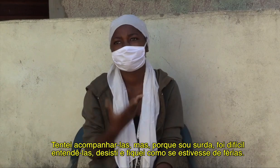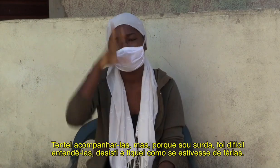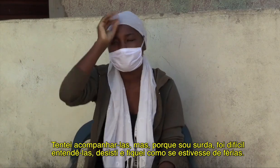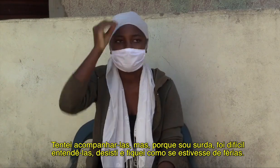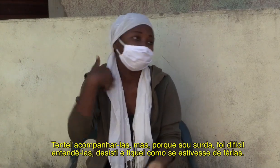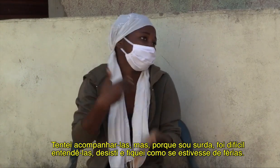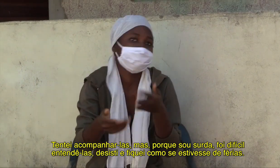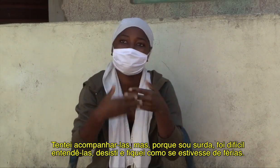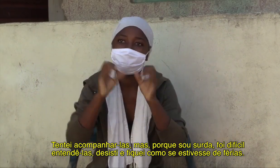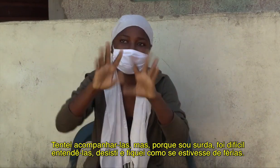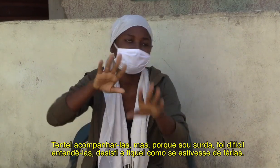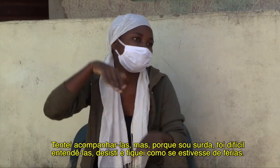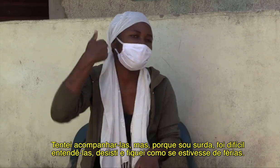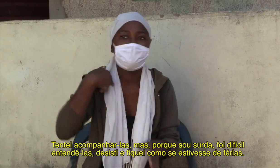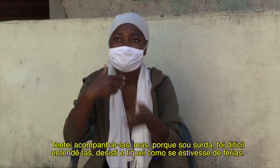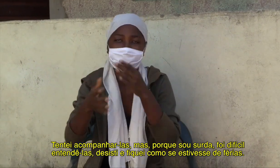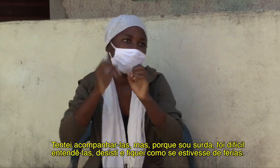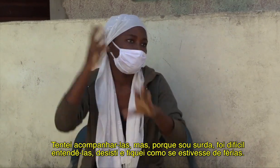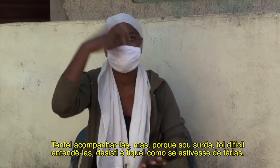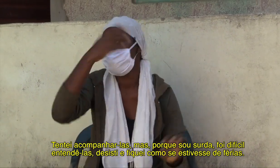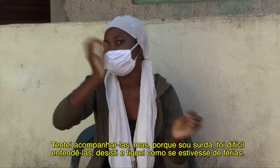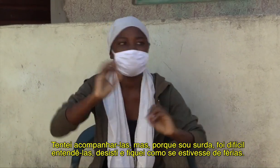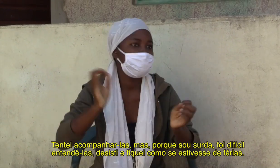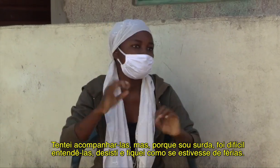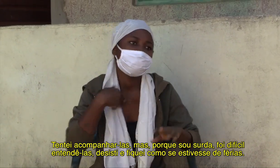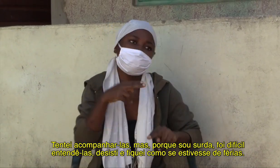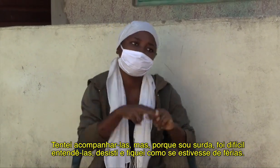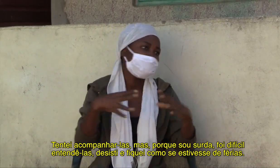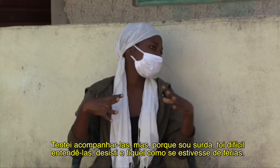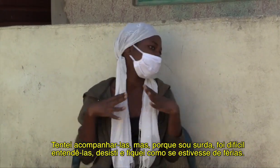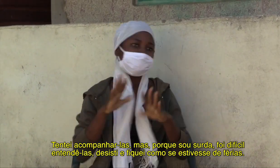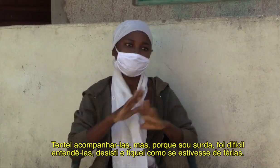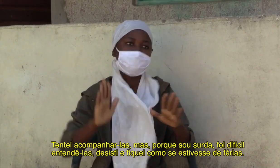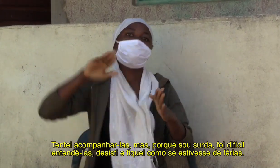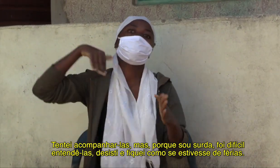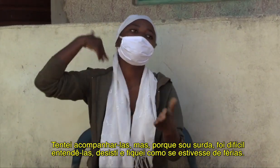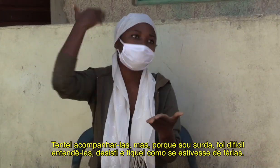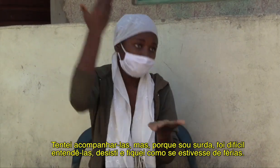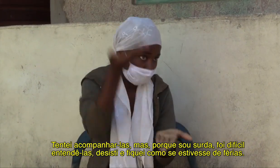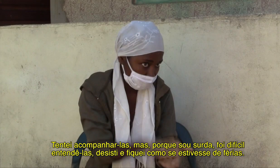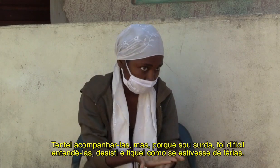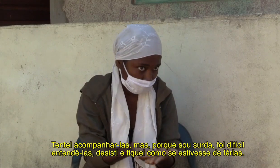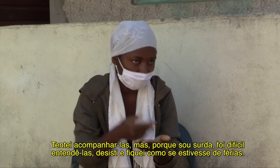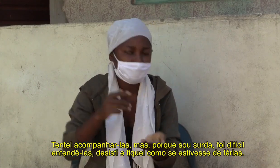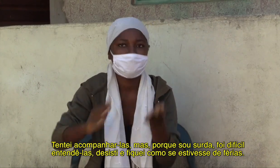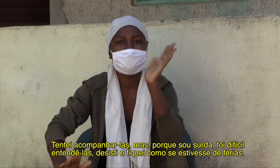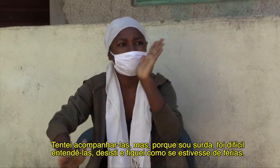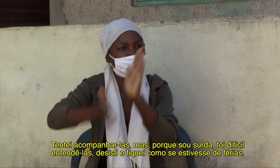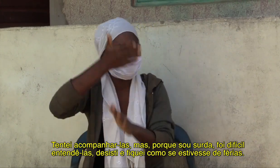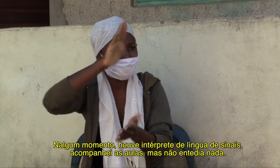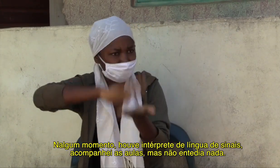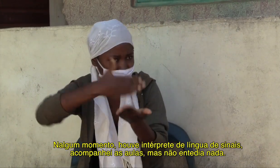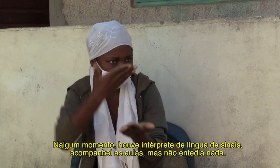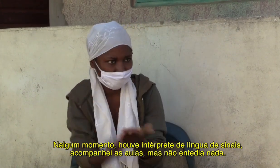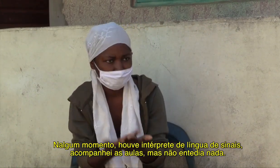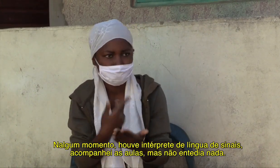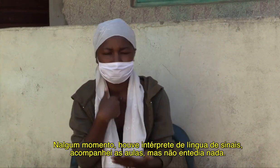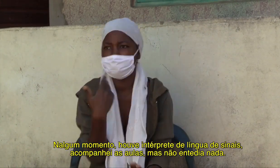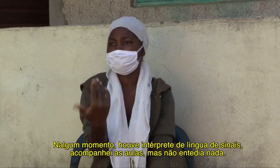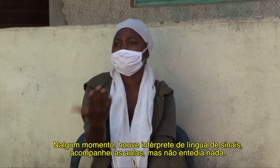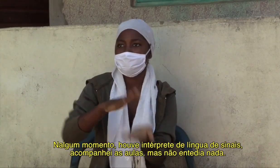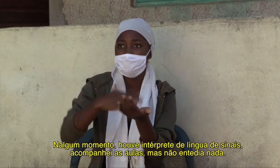foi um pouco difícil compreender. Acabei deixando assim e fiquei sentado, tipo estou de férias. E